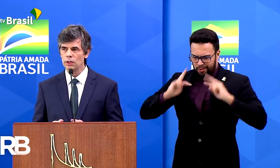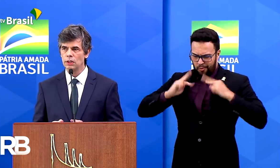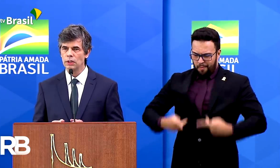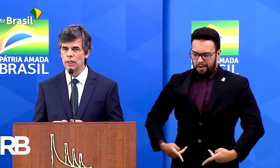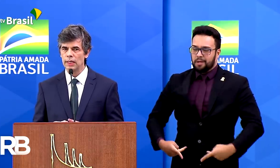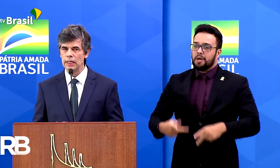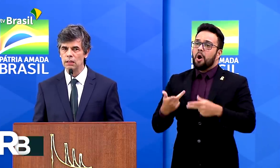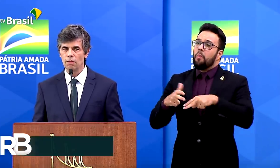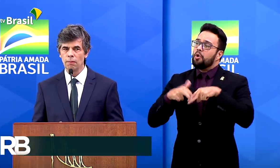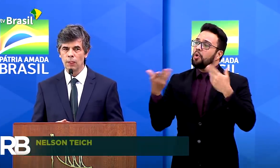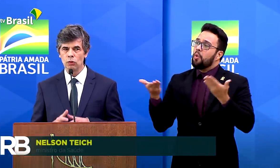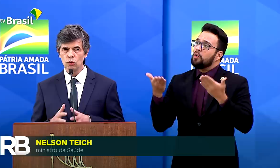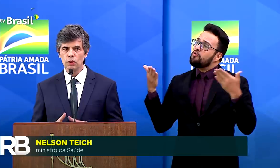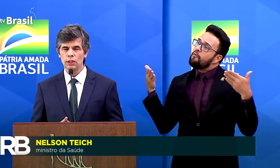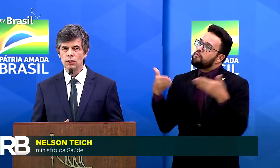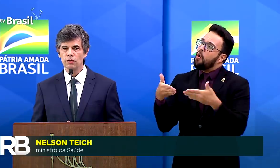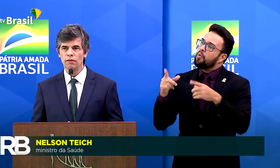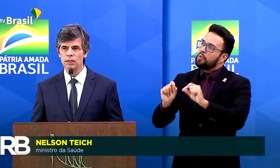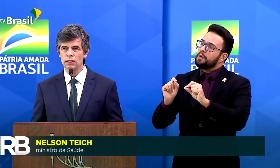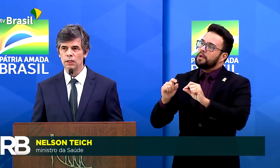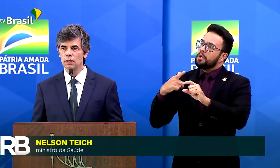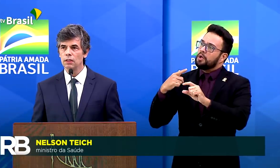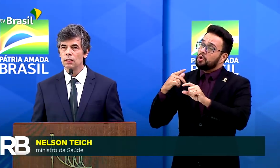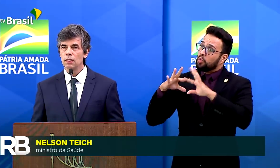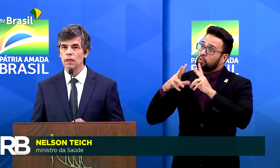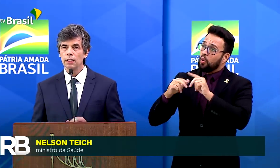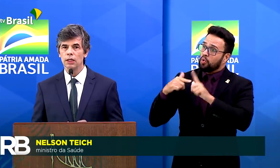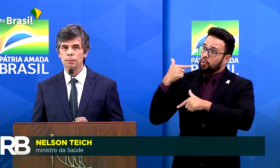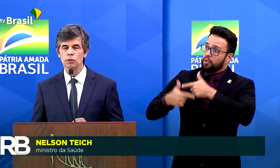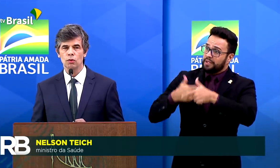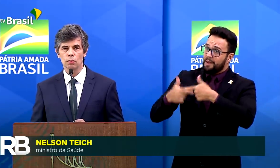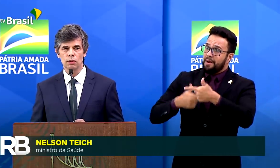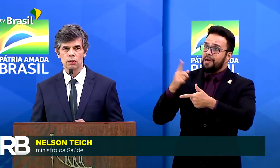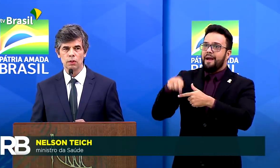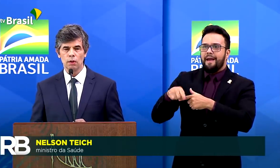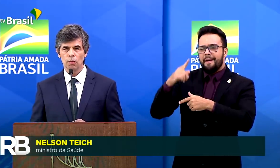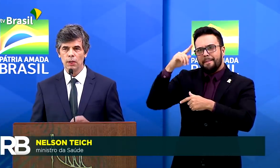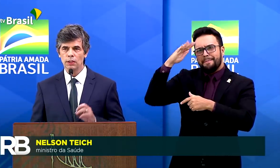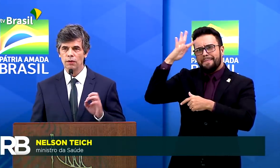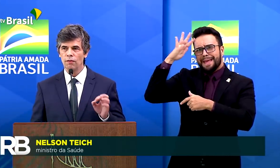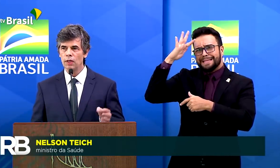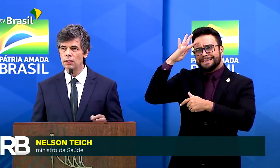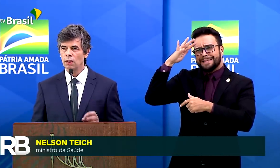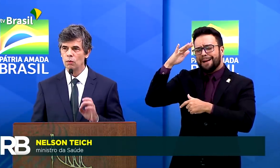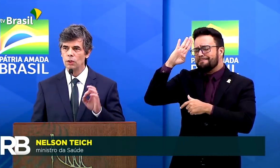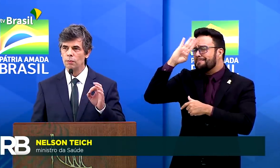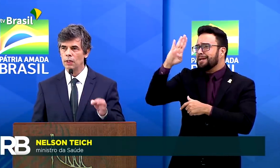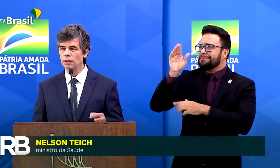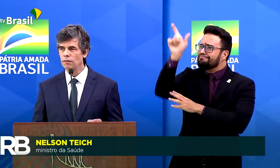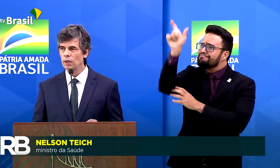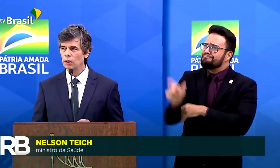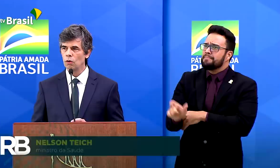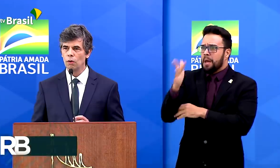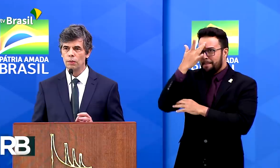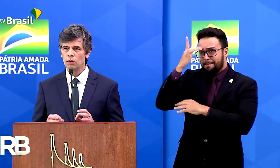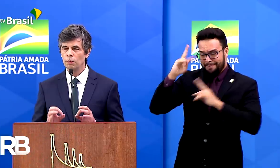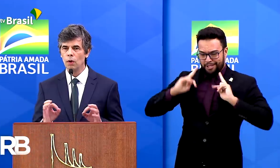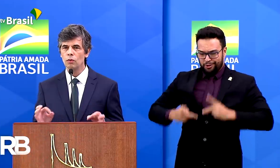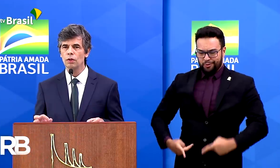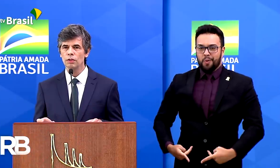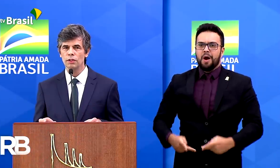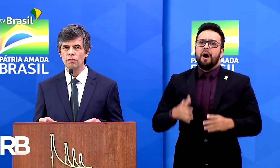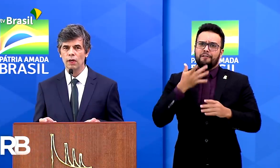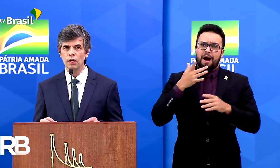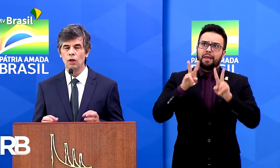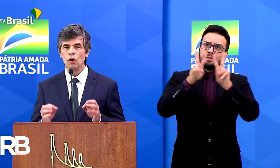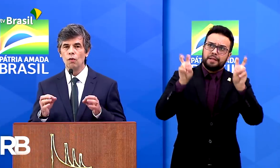O foco que a gente tem aqui, em tudo que a gente vai fazer, é nas pessoas. Por mais que você fale em saúde, por mais que você fale em economia,